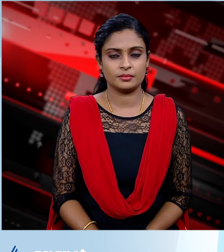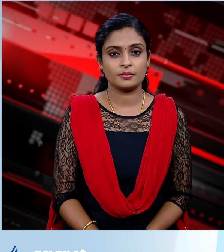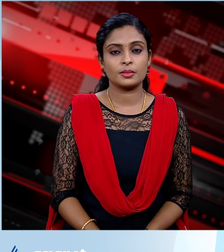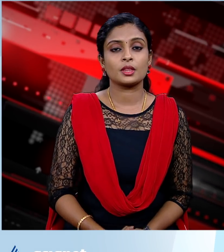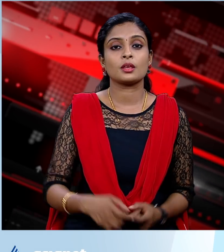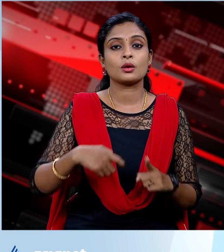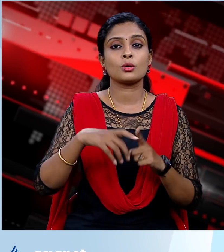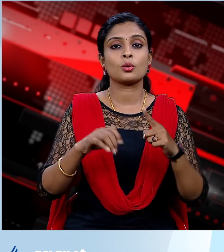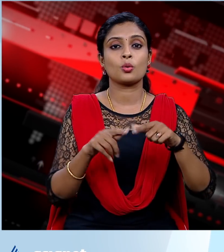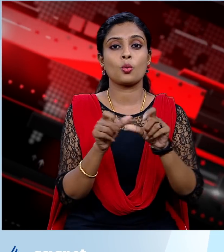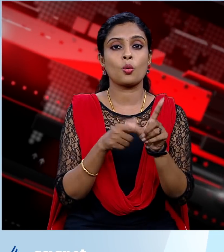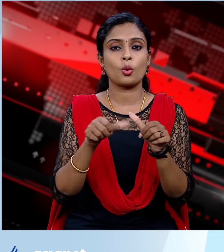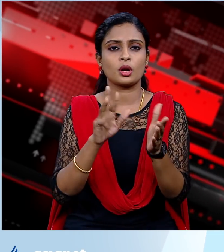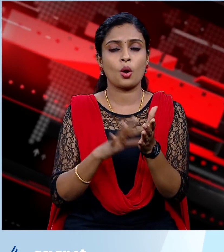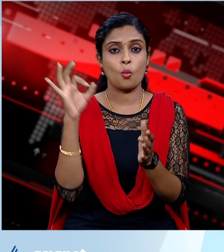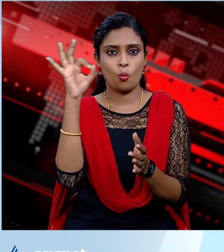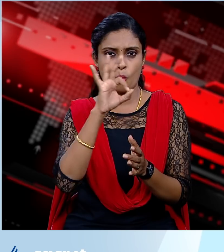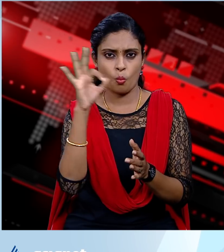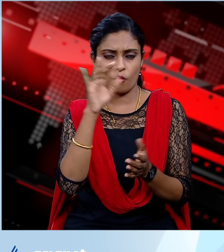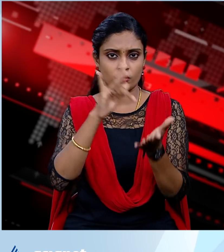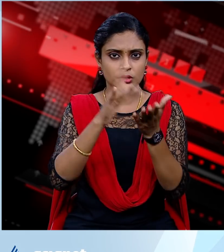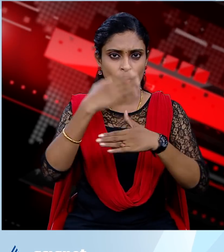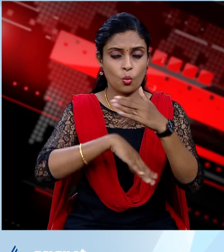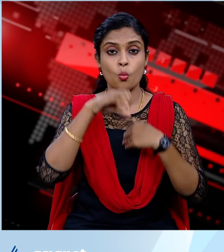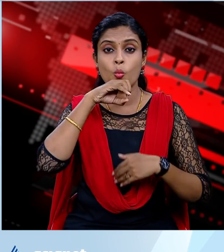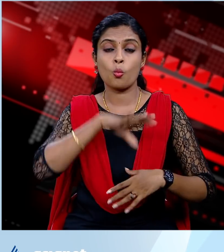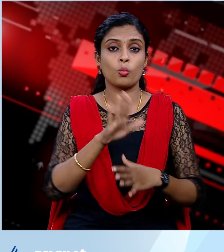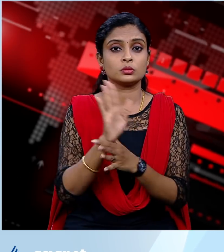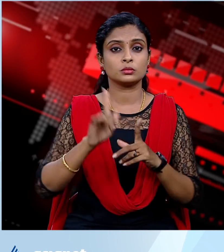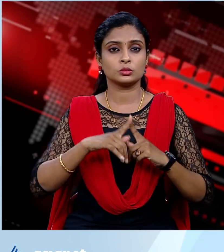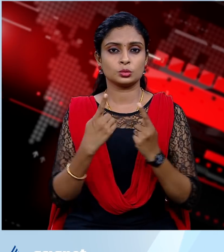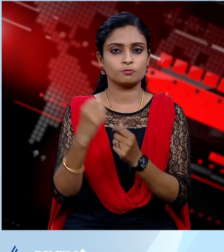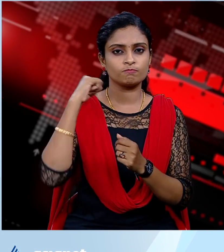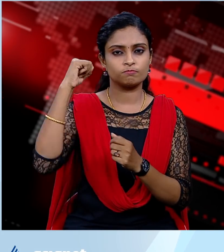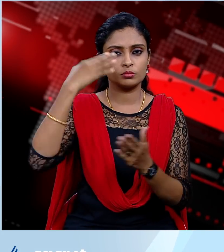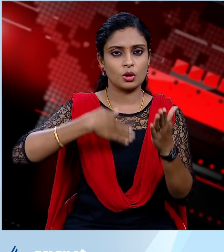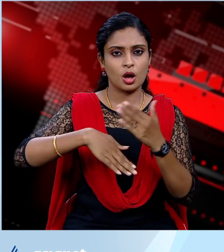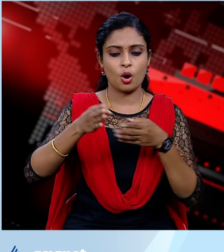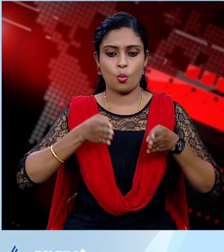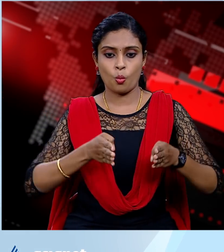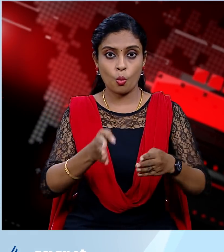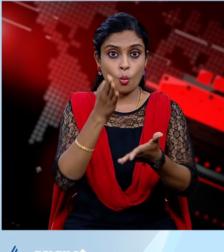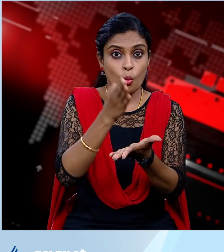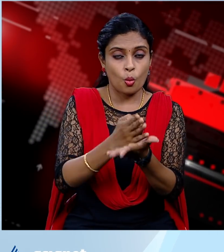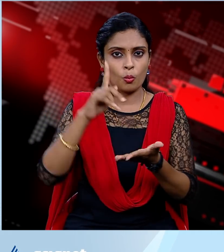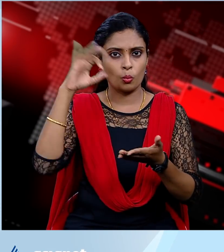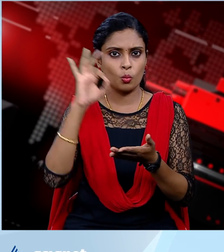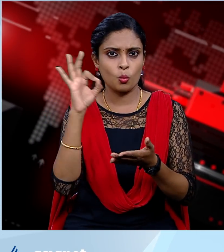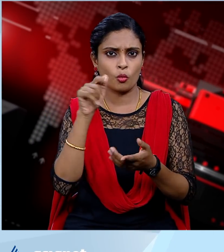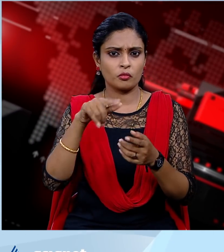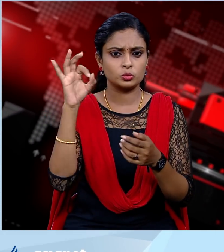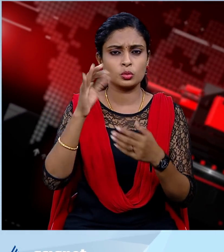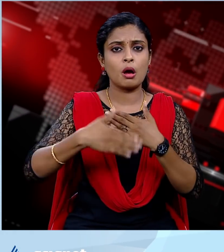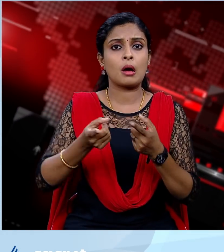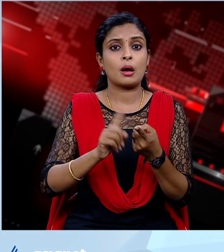കോട്ടയം കാഞ്ഞിരപ്പള്ളിയിൽ സിനിമാ ചിത്രീകരണ സ്ഥലത്തേക്ക് യൂത്ത് കോൺഗ്രസ് മാർച്ച് വഴി തടഞ്ഞ് ചിത്രീകരണം നടത്തിയെന്ന് ആരോപിച്ചാണ്